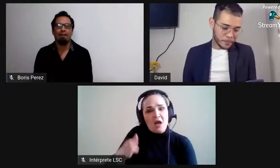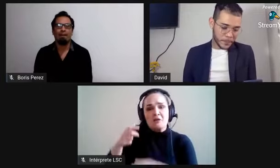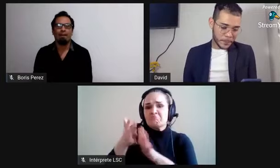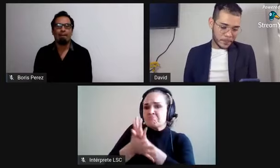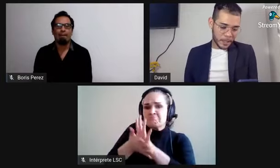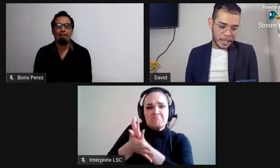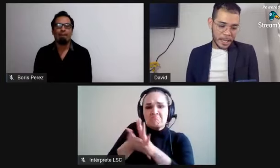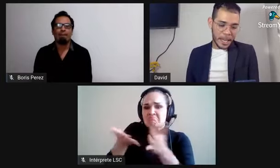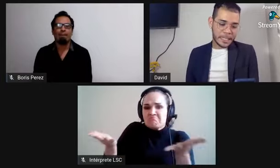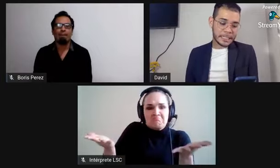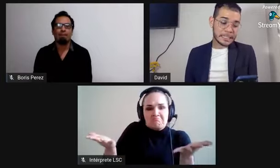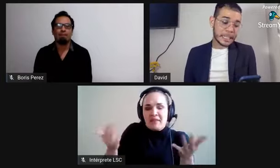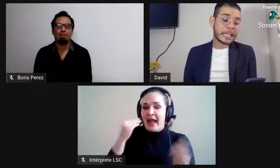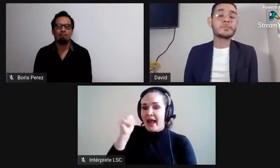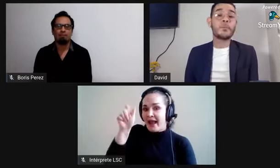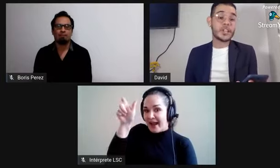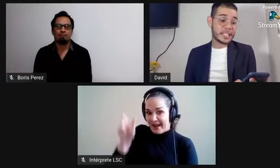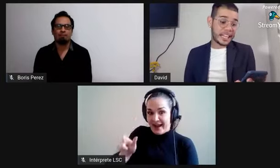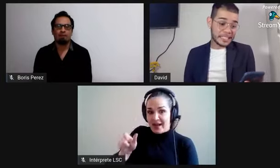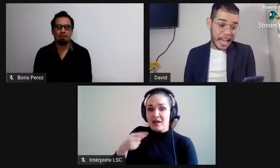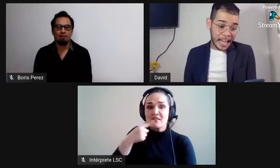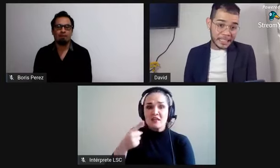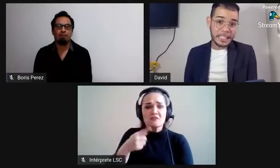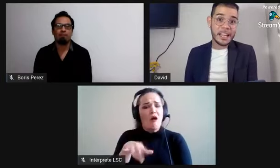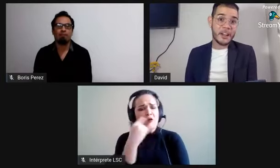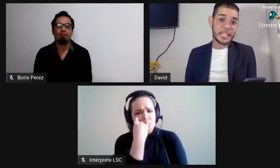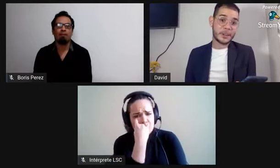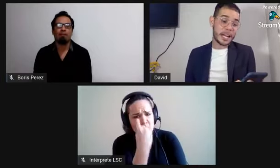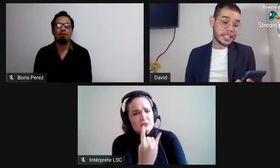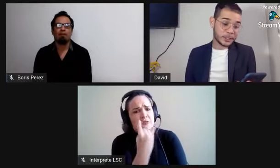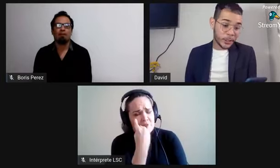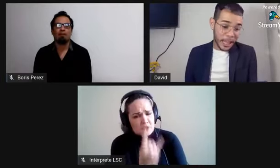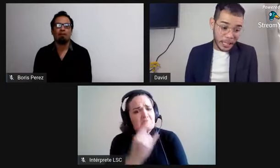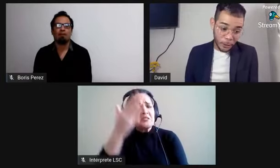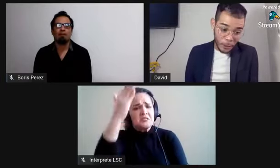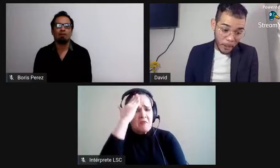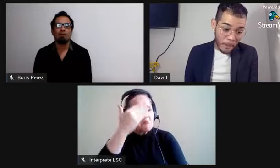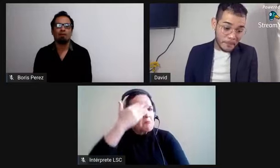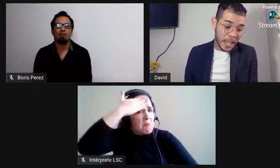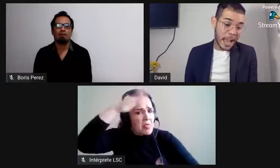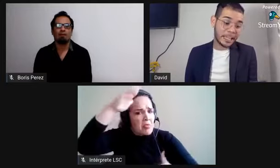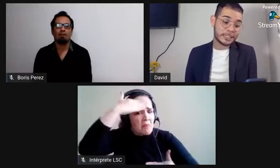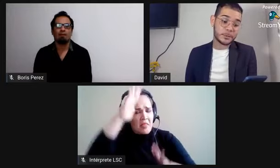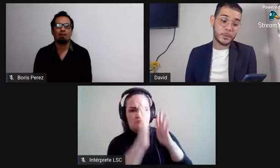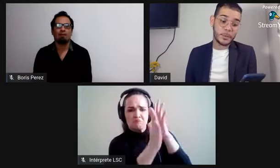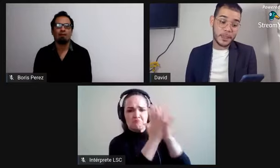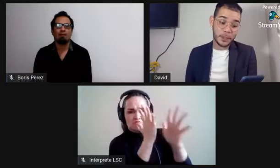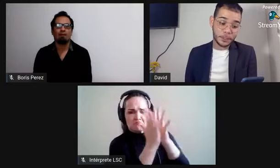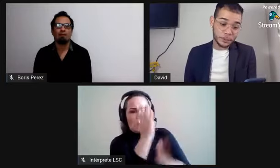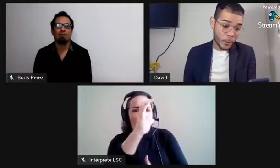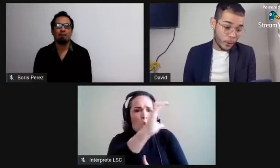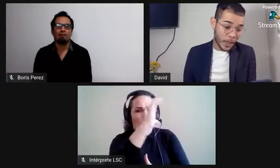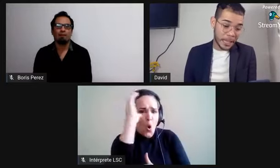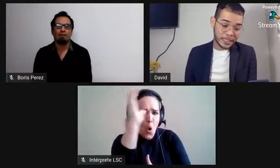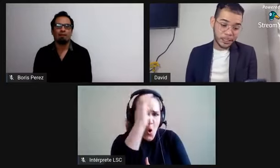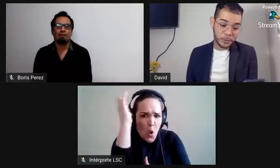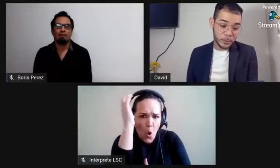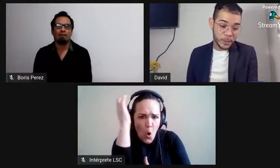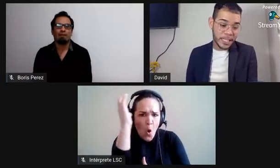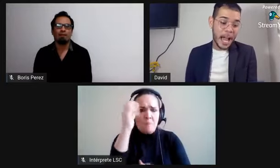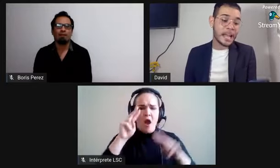presentó, y dice que es muy interesante saber sobre la historia de Colombia, que estuvo viendo toda